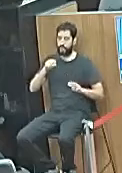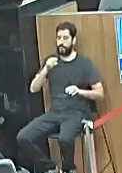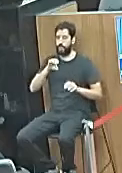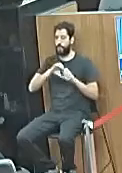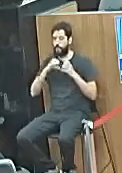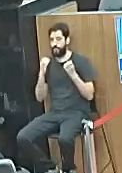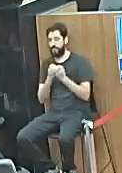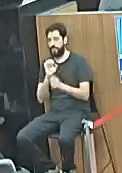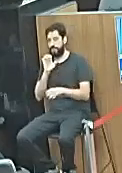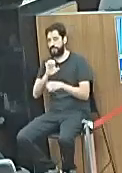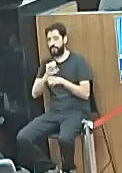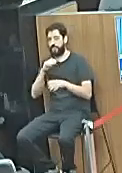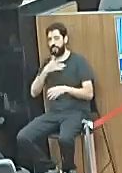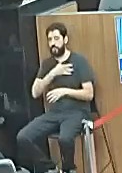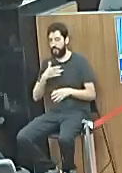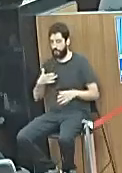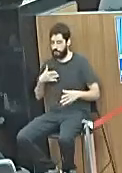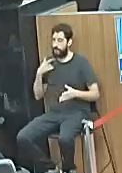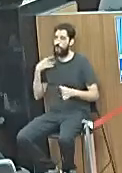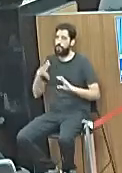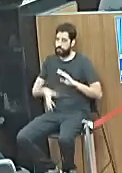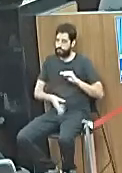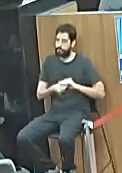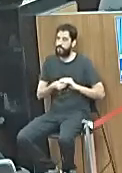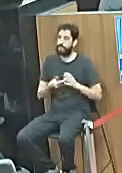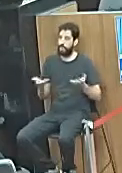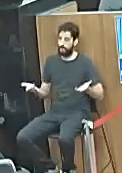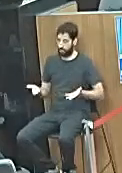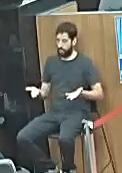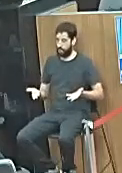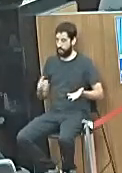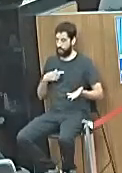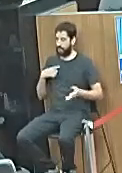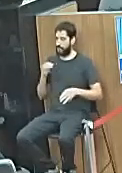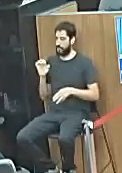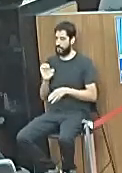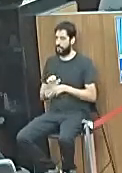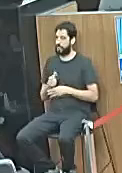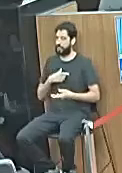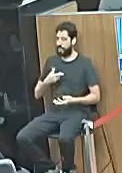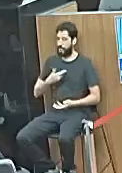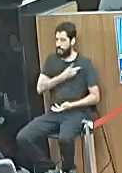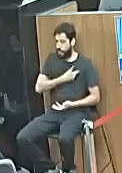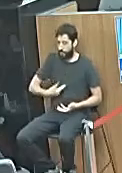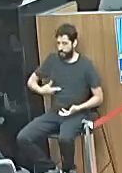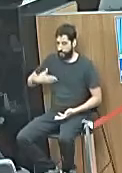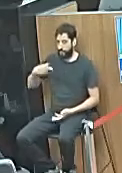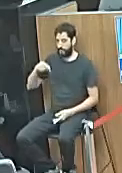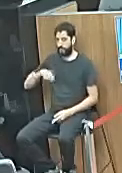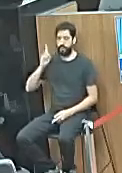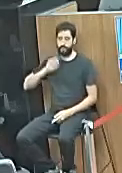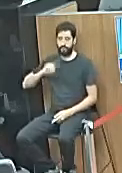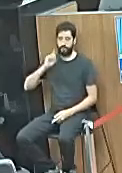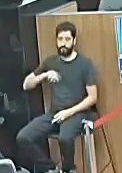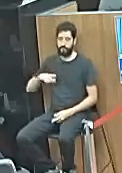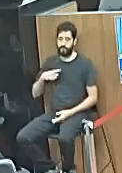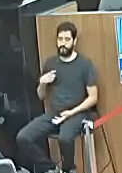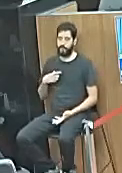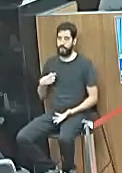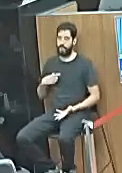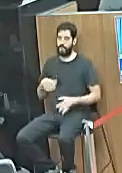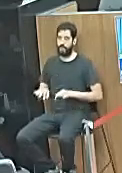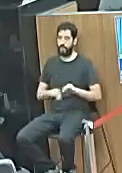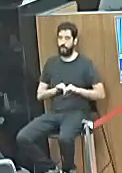então ressaltando inclusive na atual conjuntura que nosso estado paz que o governo de minas gerais traz a